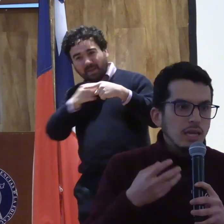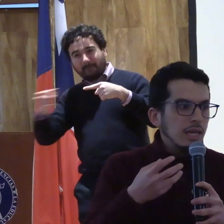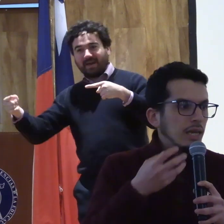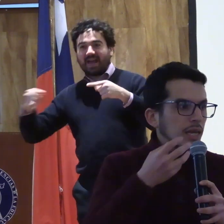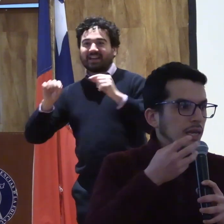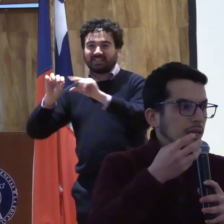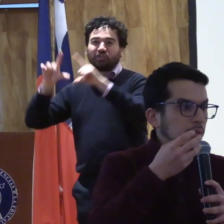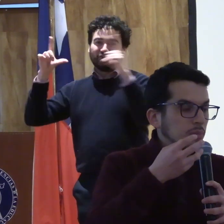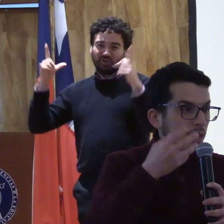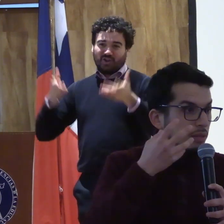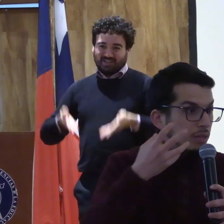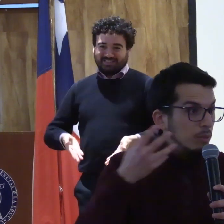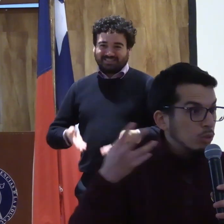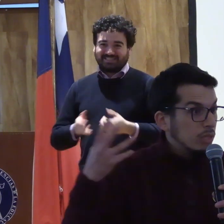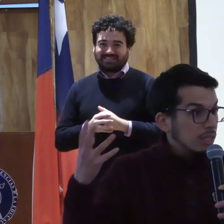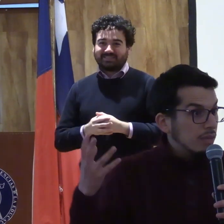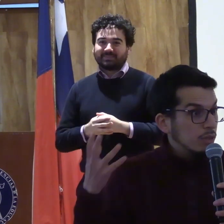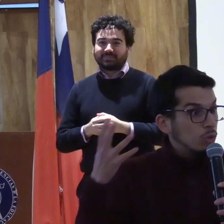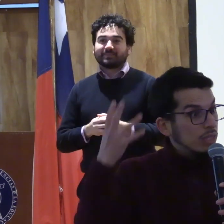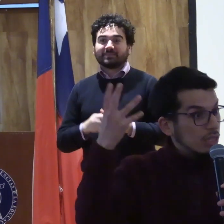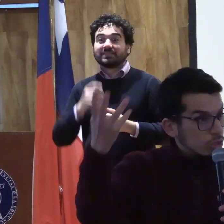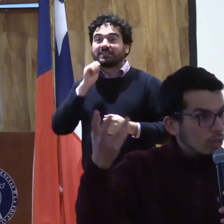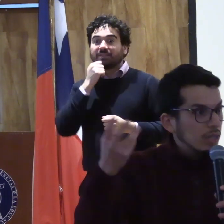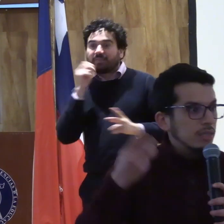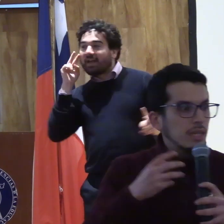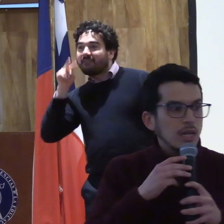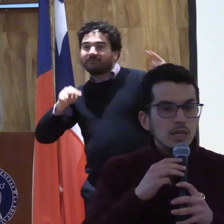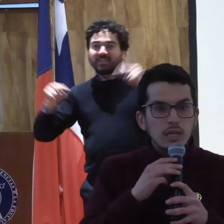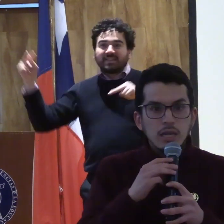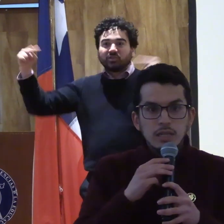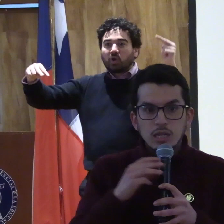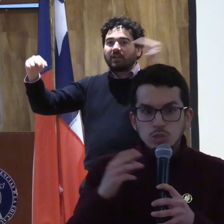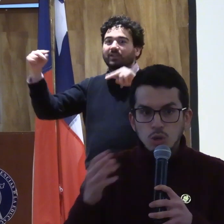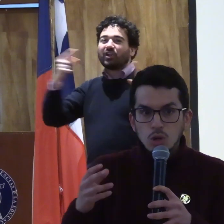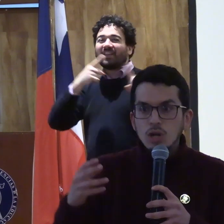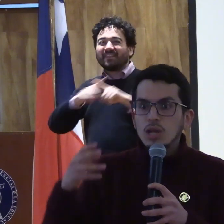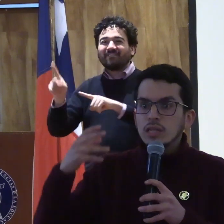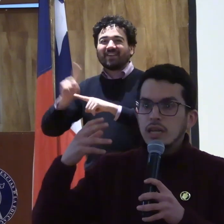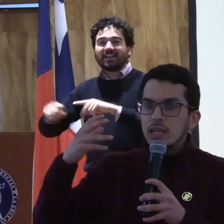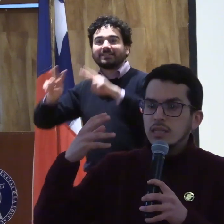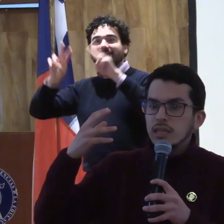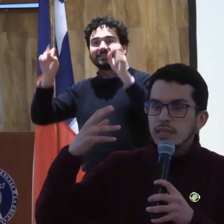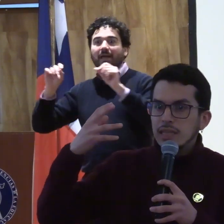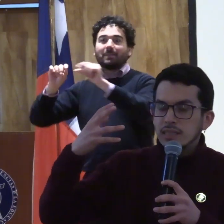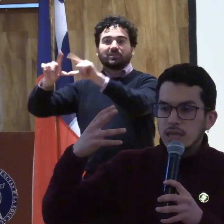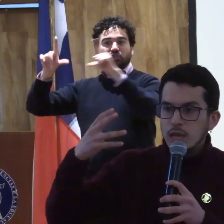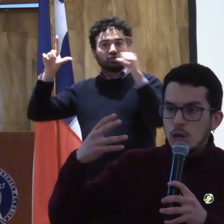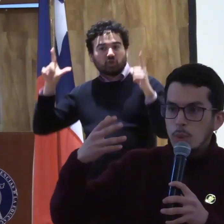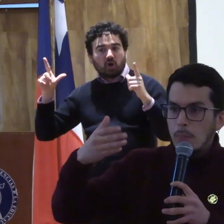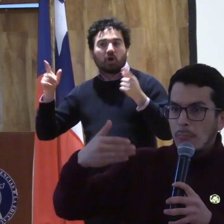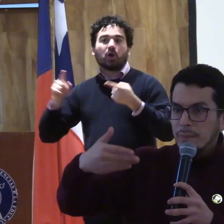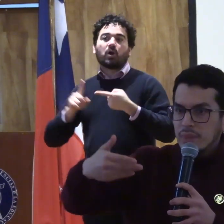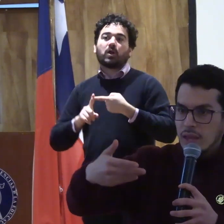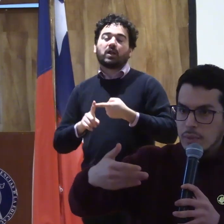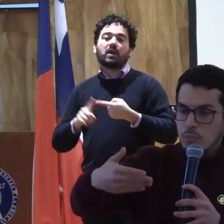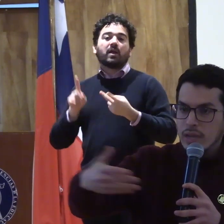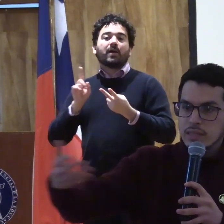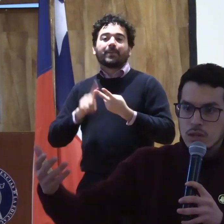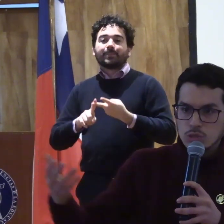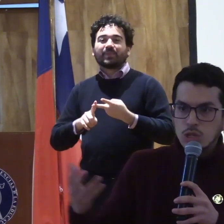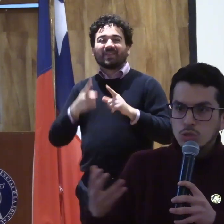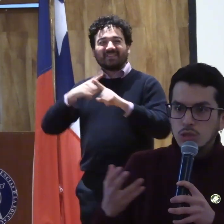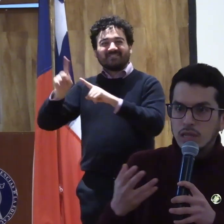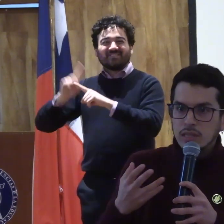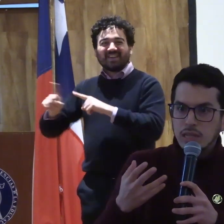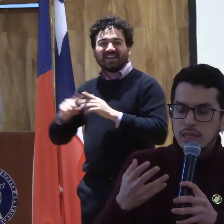que tiene, digamos, distintas visualizaciones del sol, tiene distintas